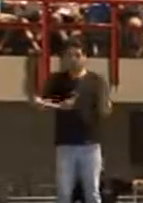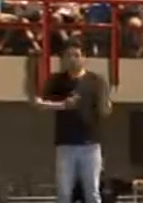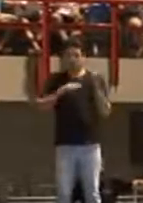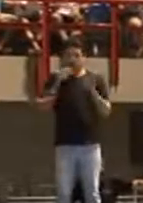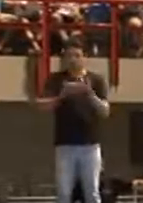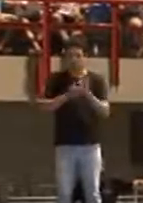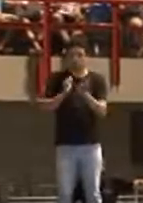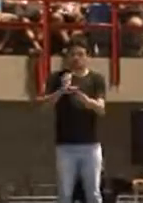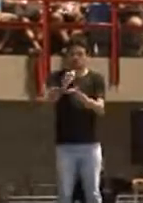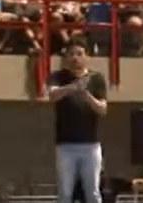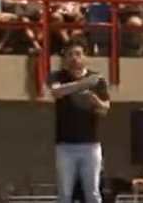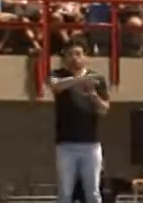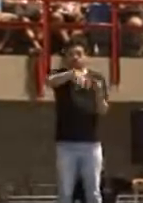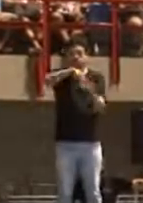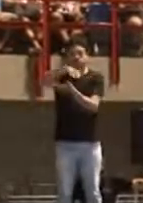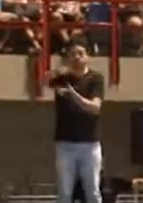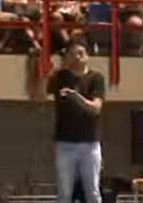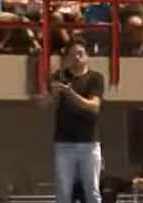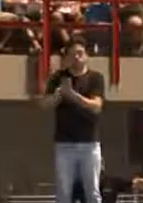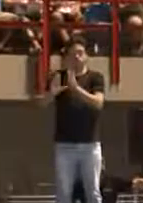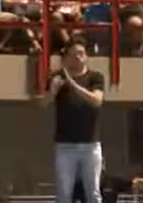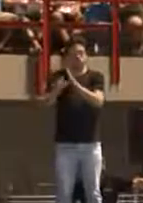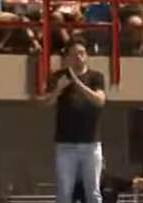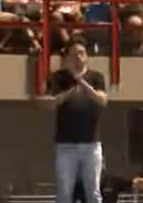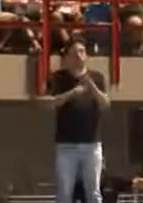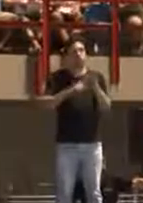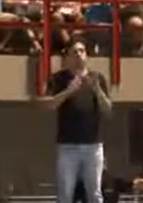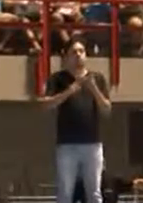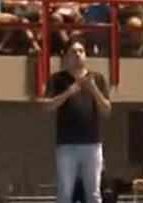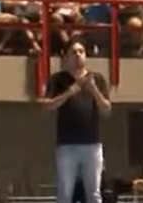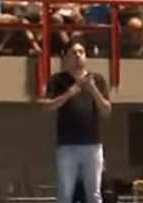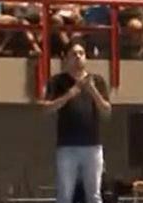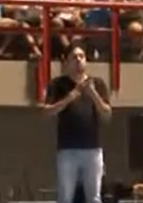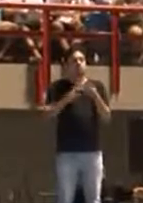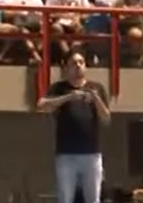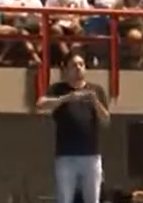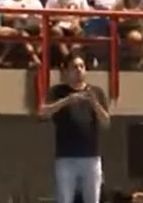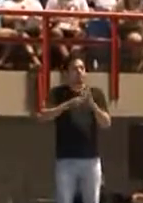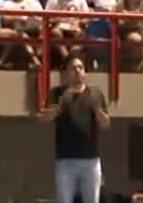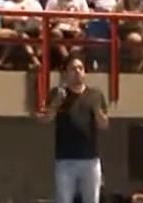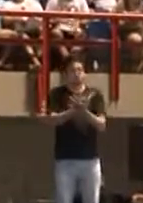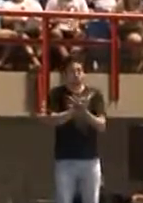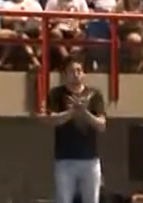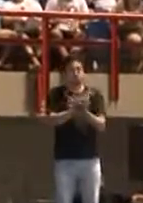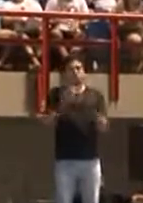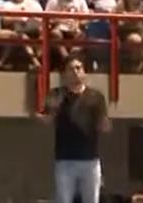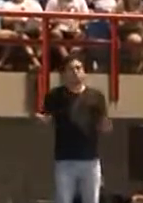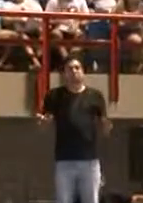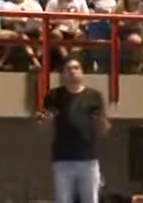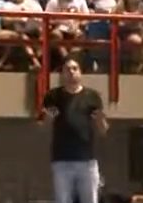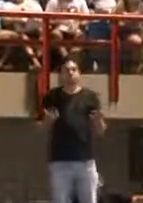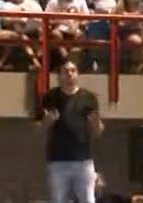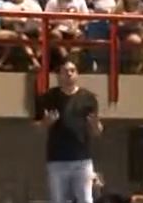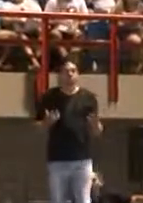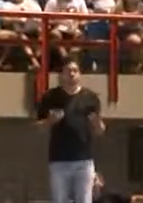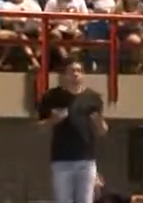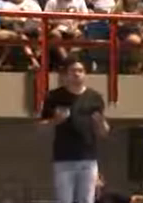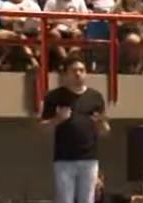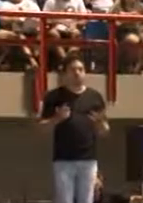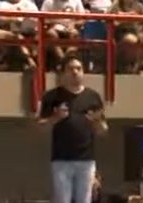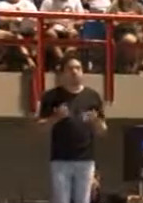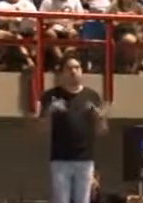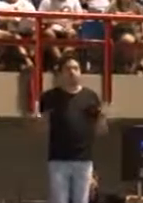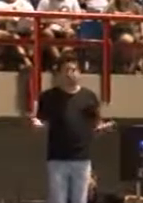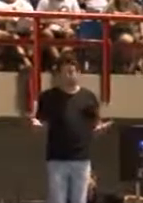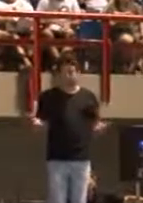O que é que vai acontecer? Rouba, arrastão, né? Um bocado de marmota vai acontecer com as pessoas. E